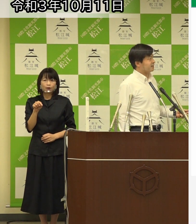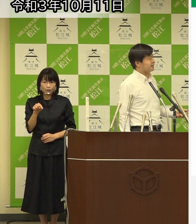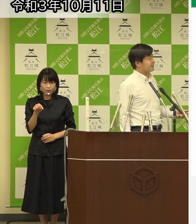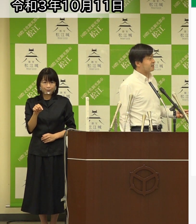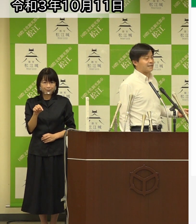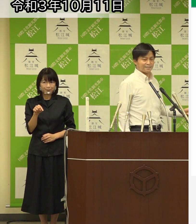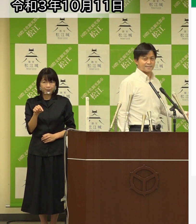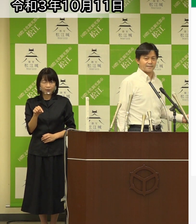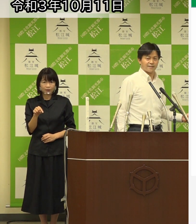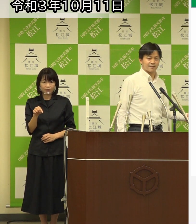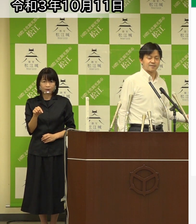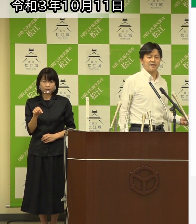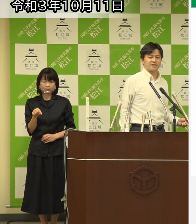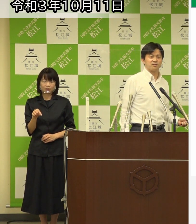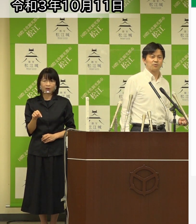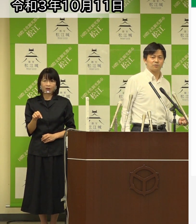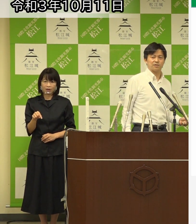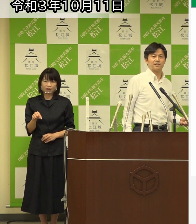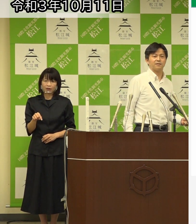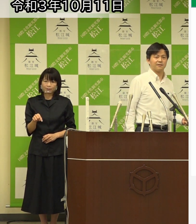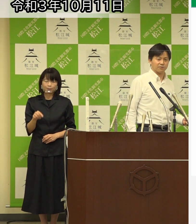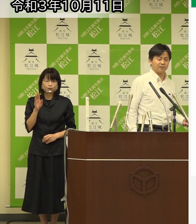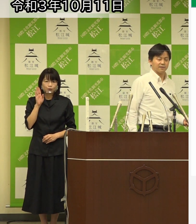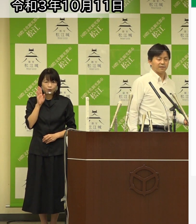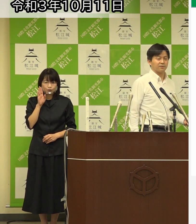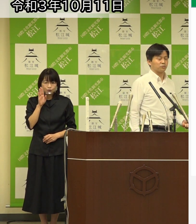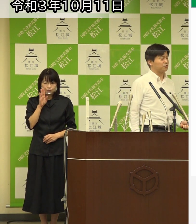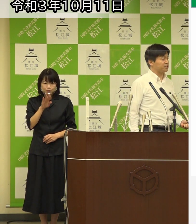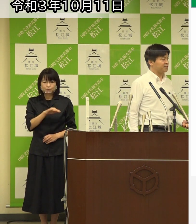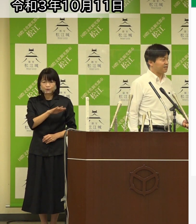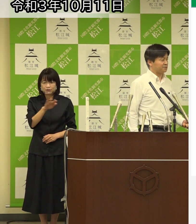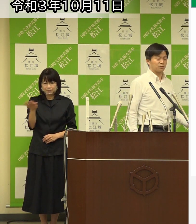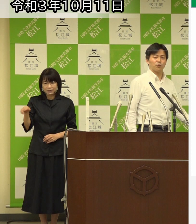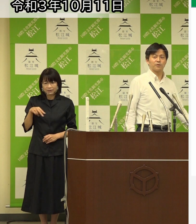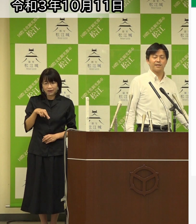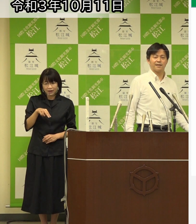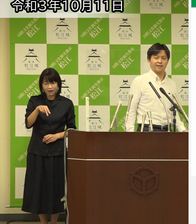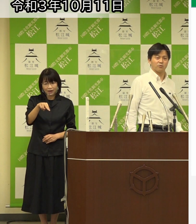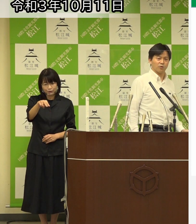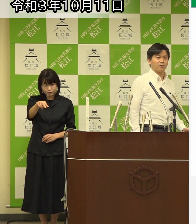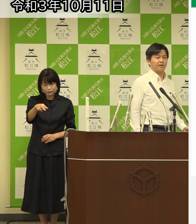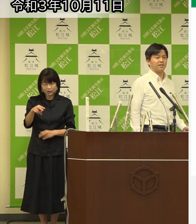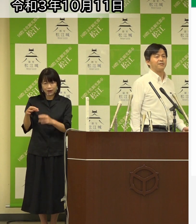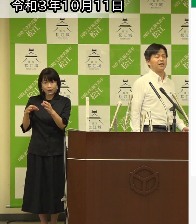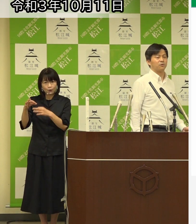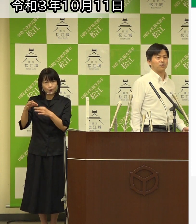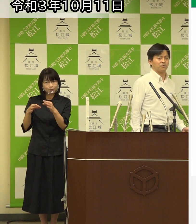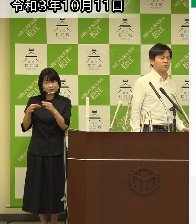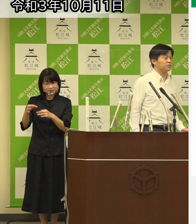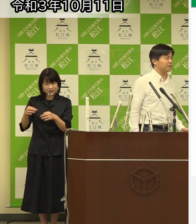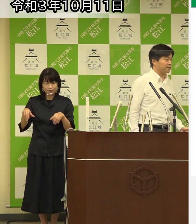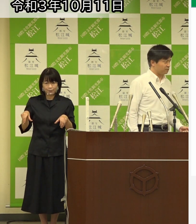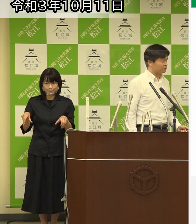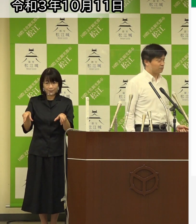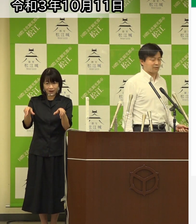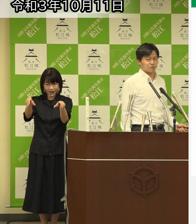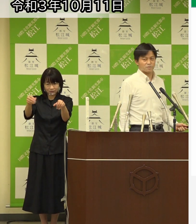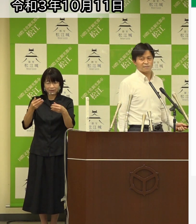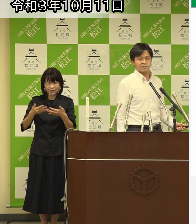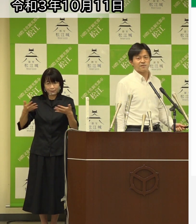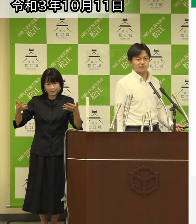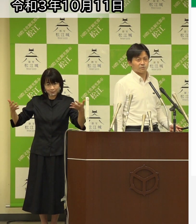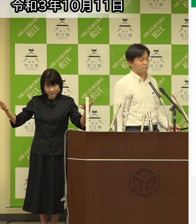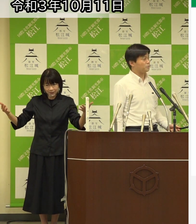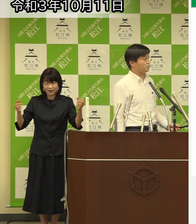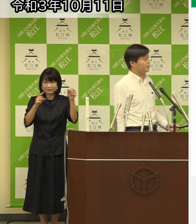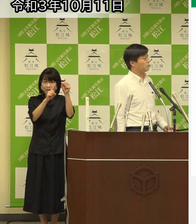で、いかにですね使いやすいものにしていくかと、中心市街地、商店街のにぎわいを取り戻していく、そのためのす